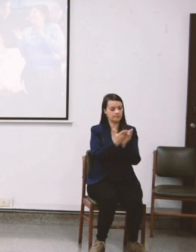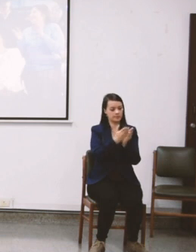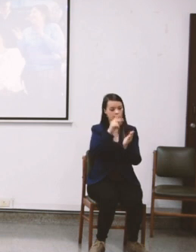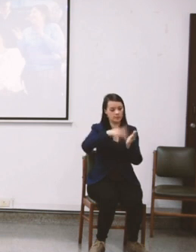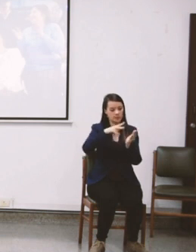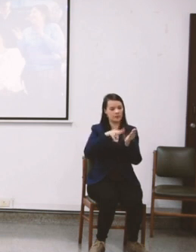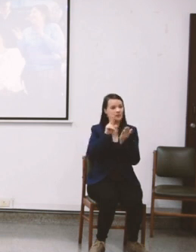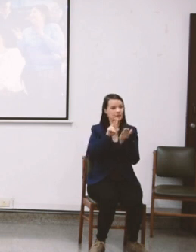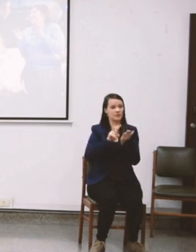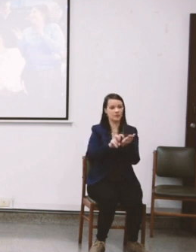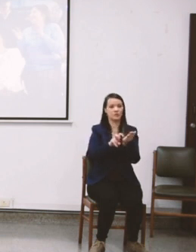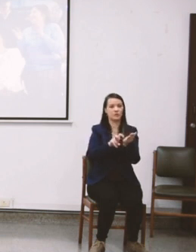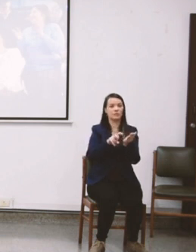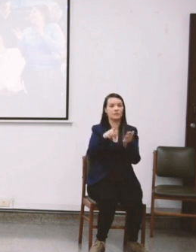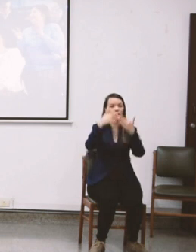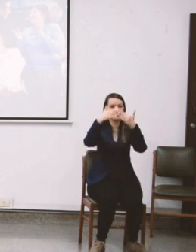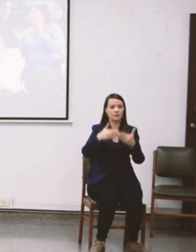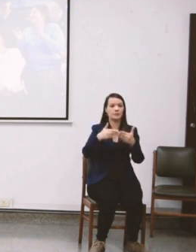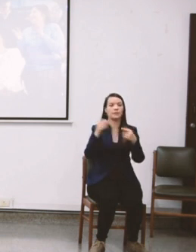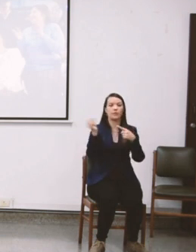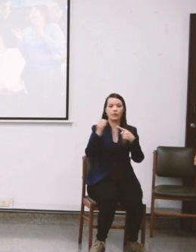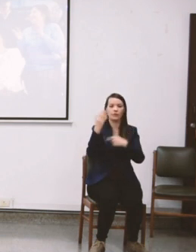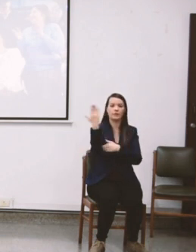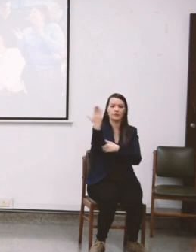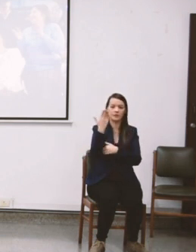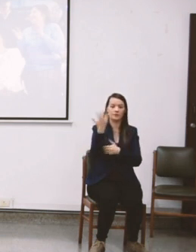pero también hacen muchos foros de cine,